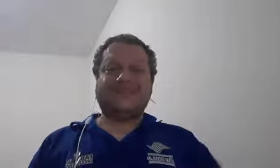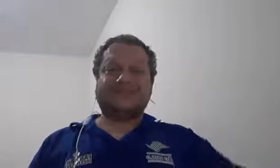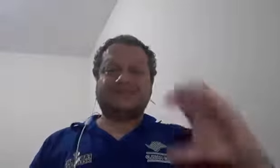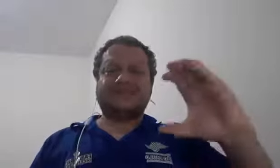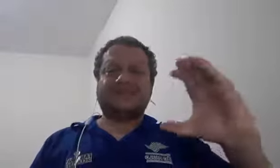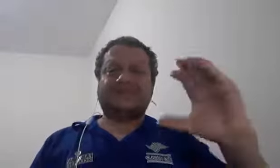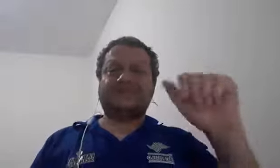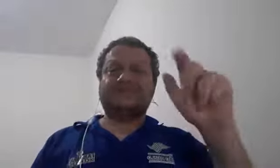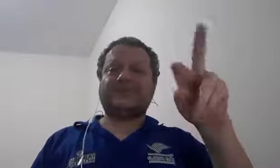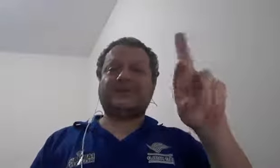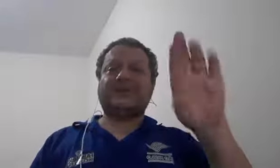Estação